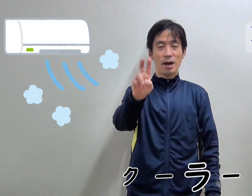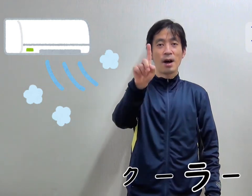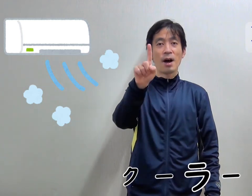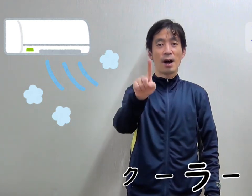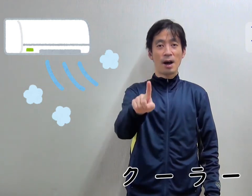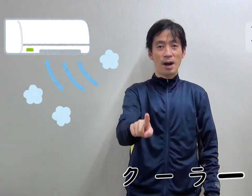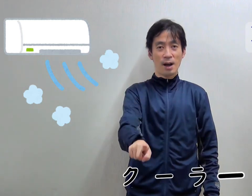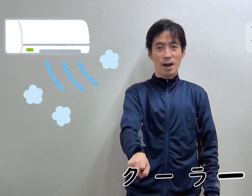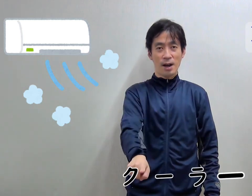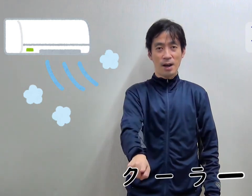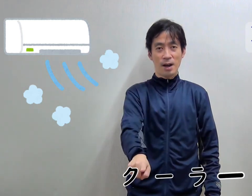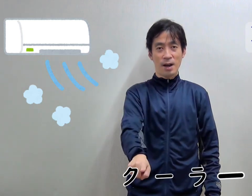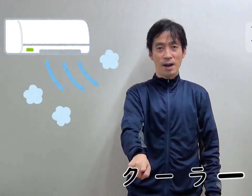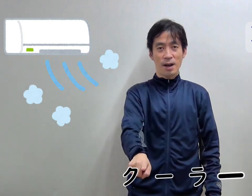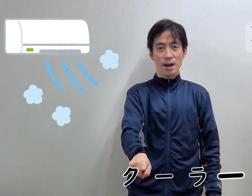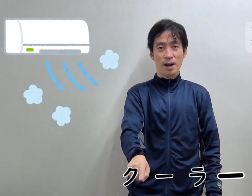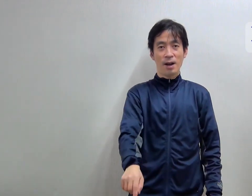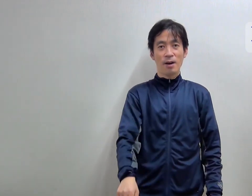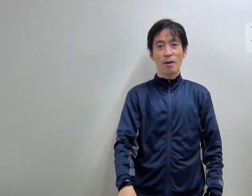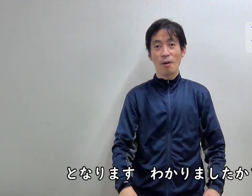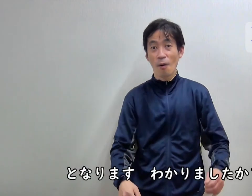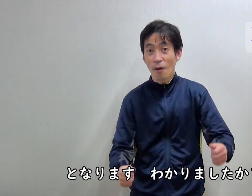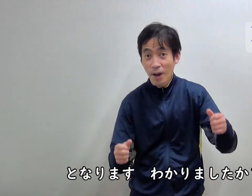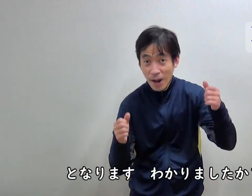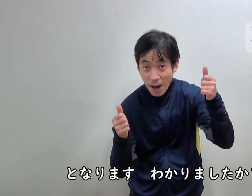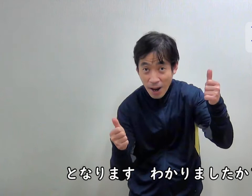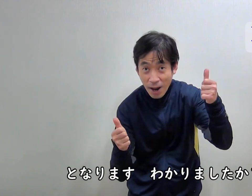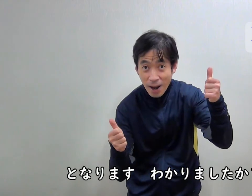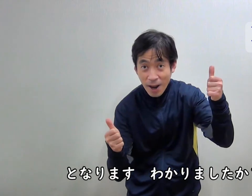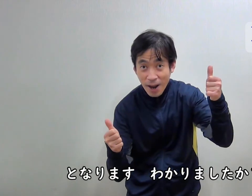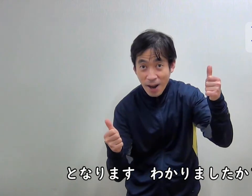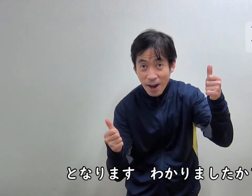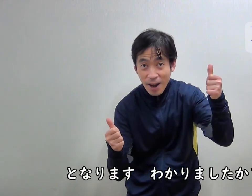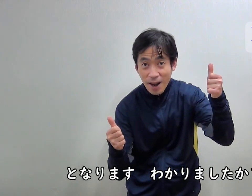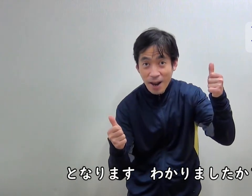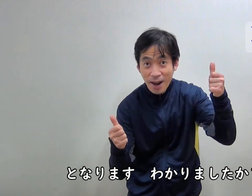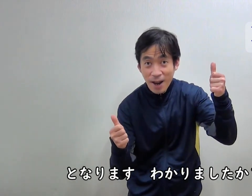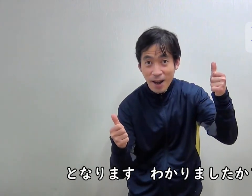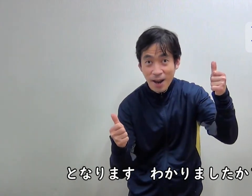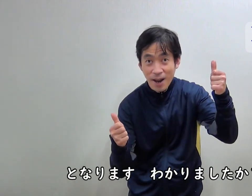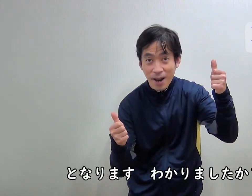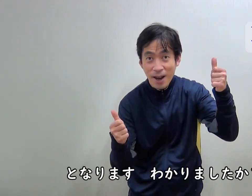ーらーとなります。わかりましたか？